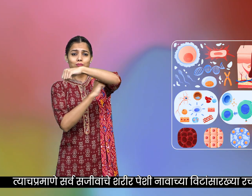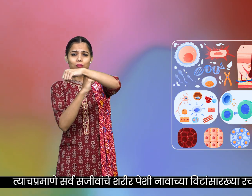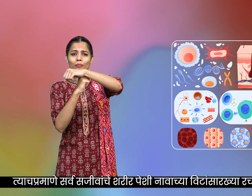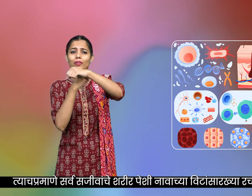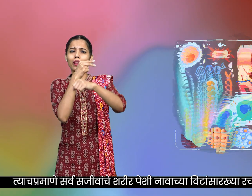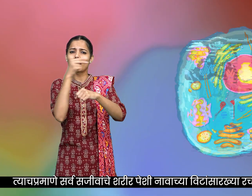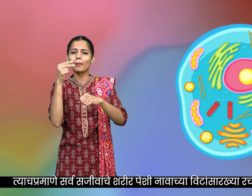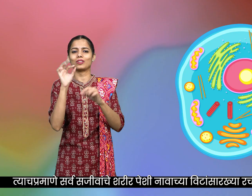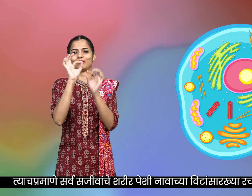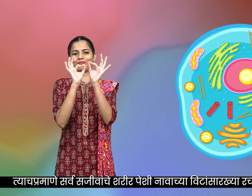बनलेले असतात.